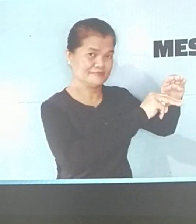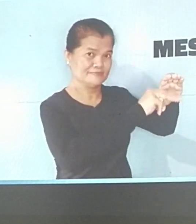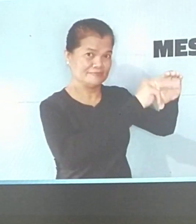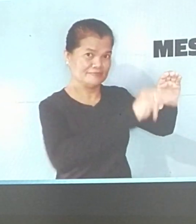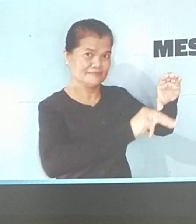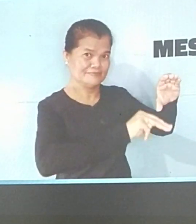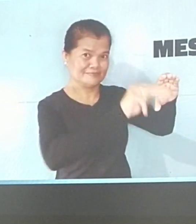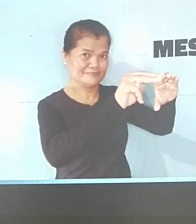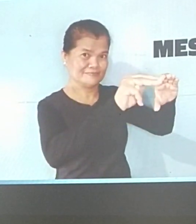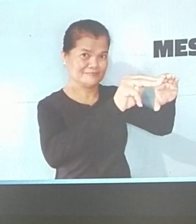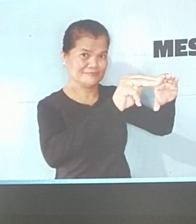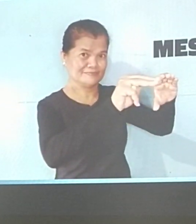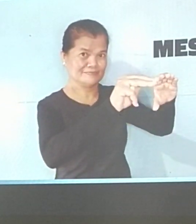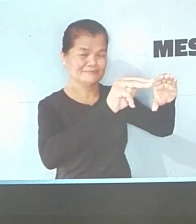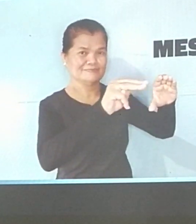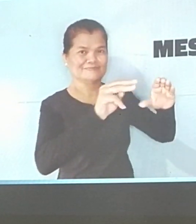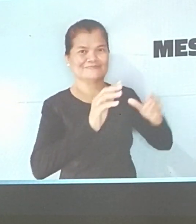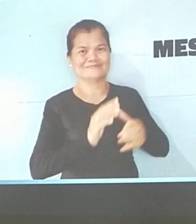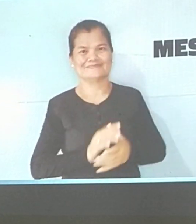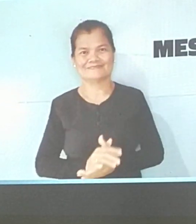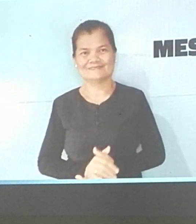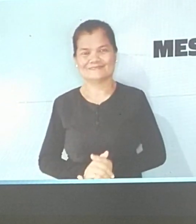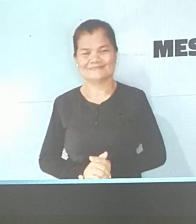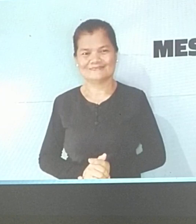Letter M. Check lang.